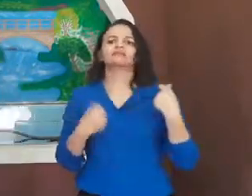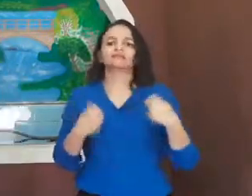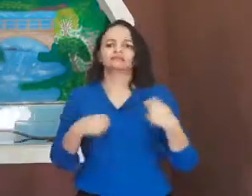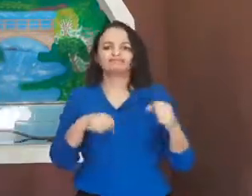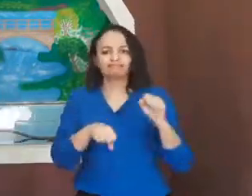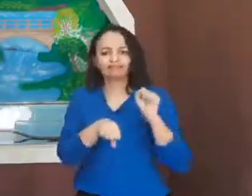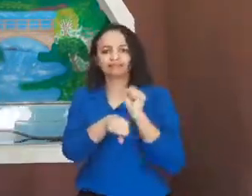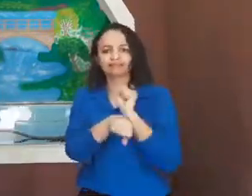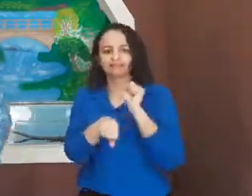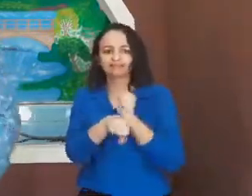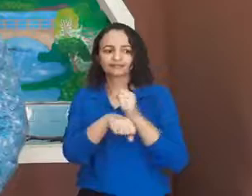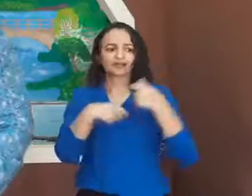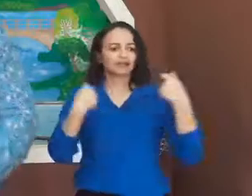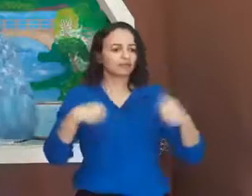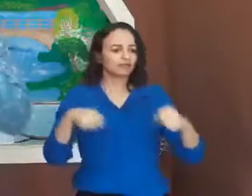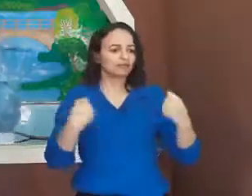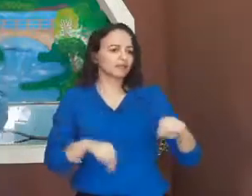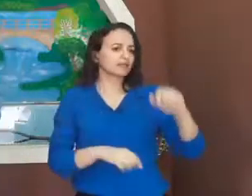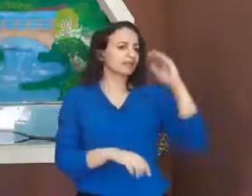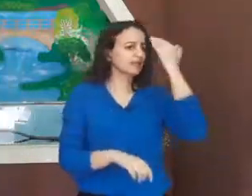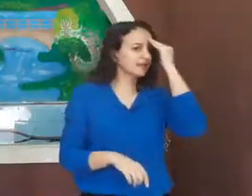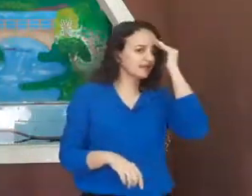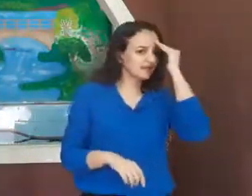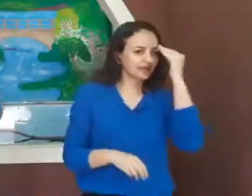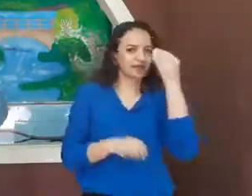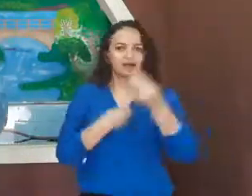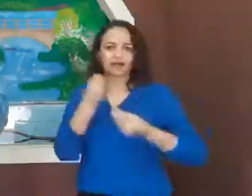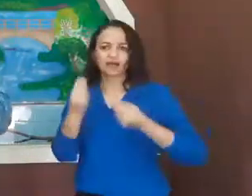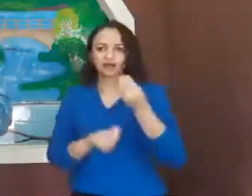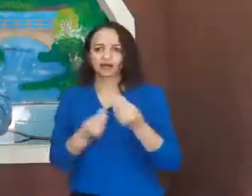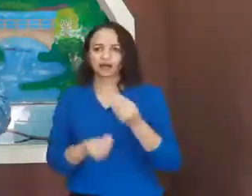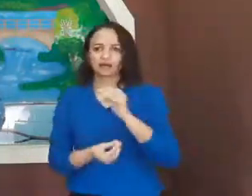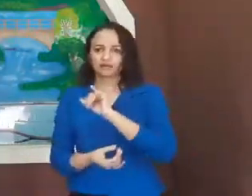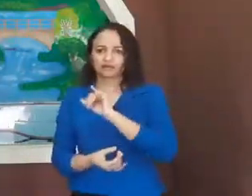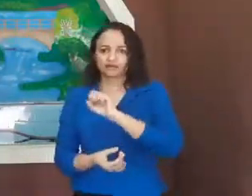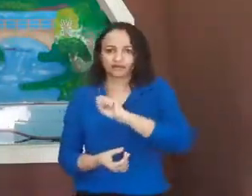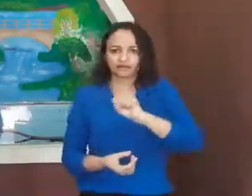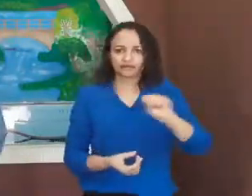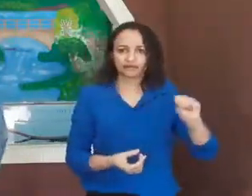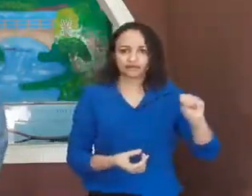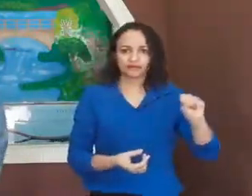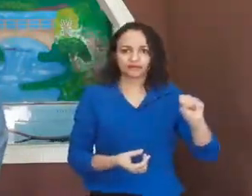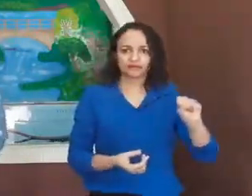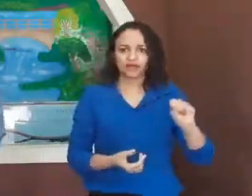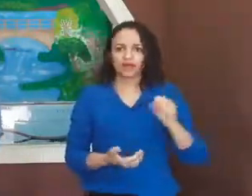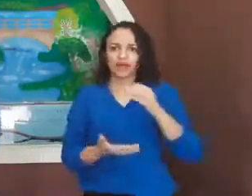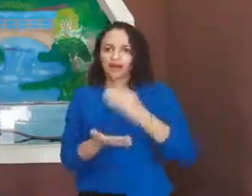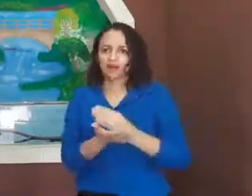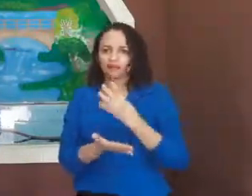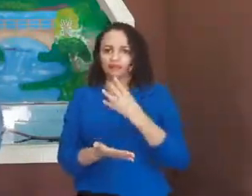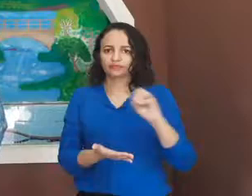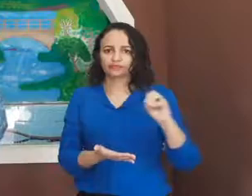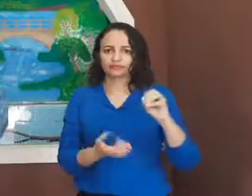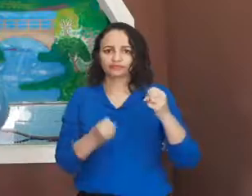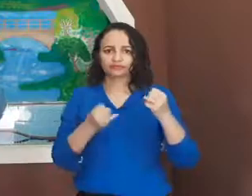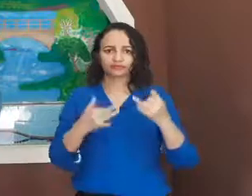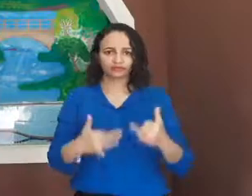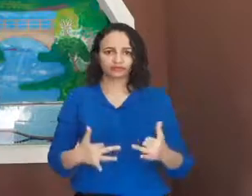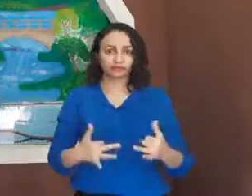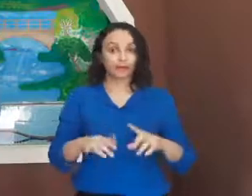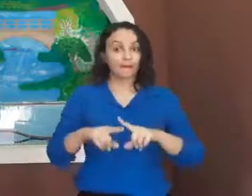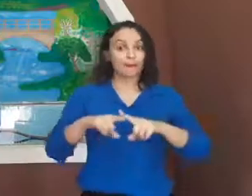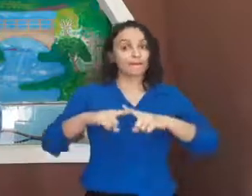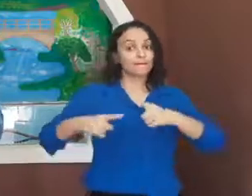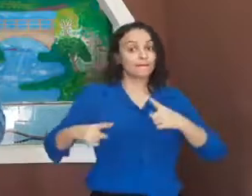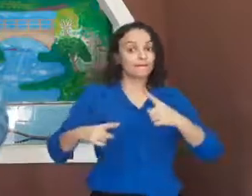coisas. Isaías, capítulo 40, versículo 31, diz o seguinte: mas os que